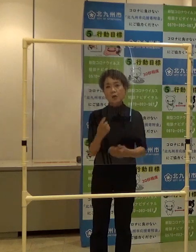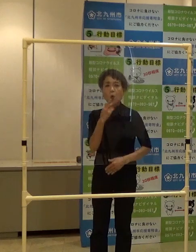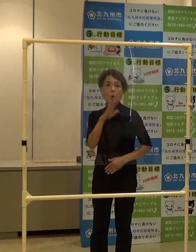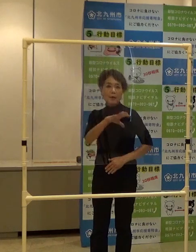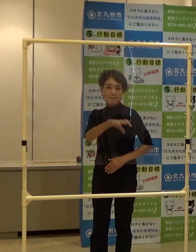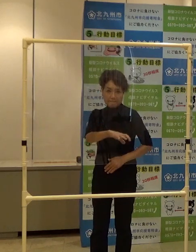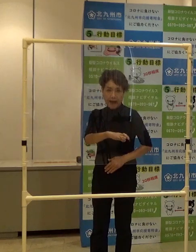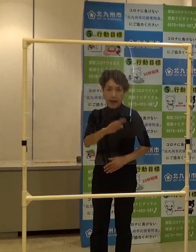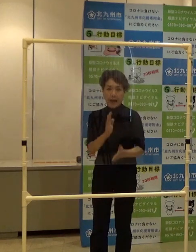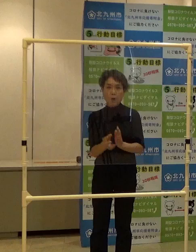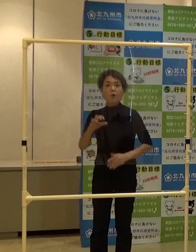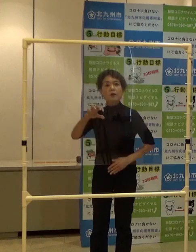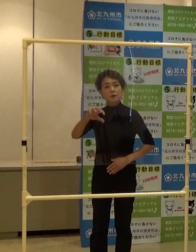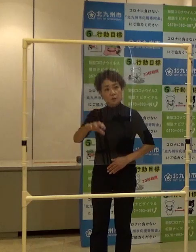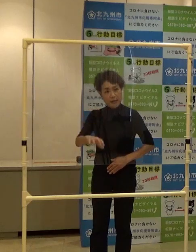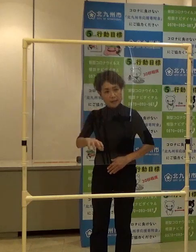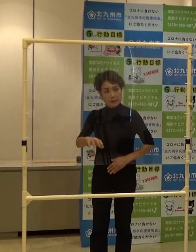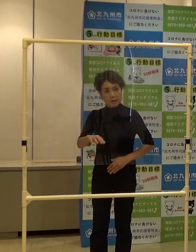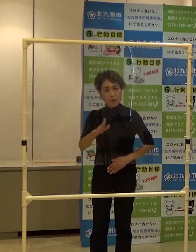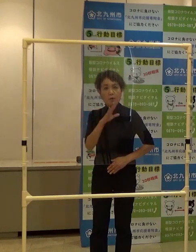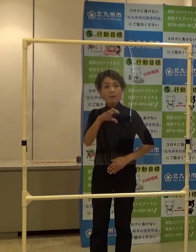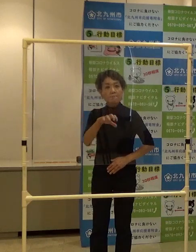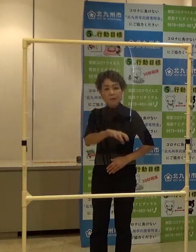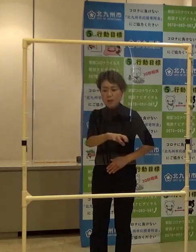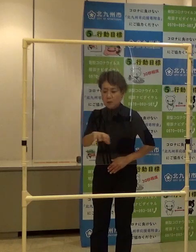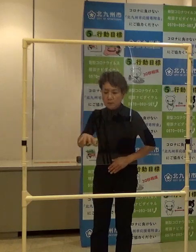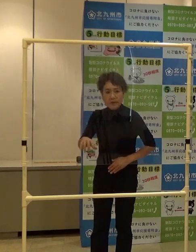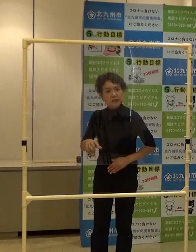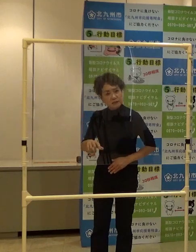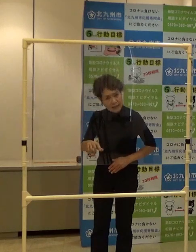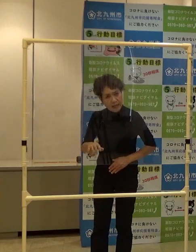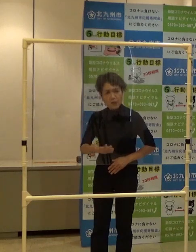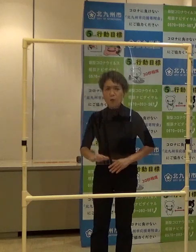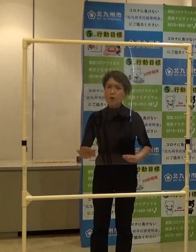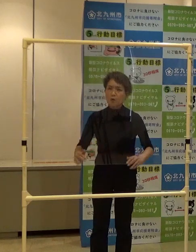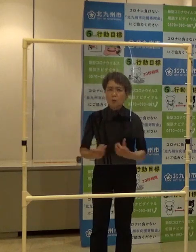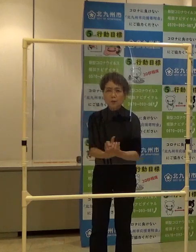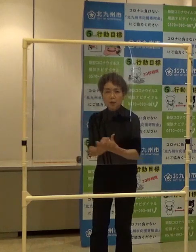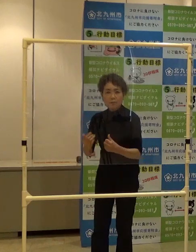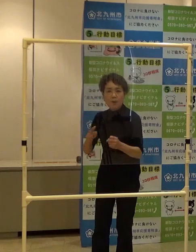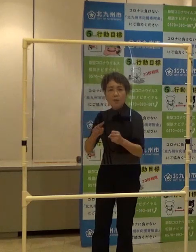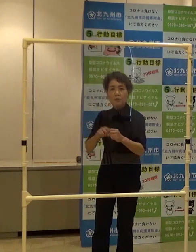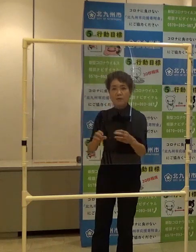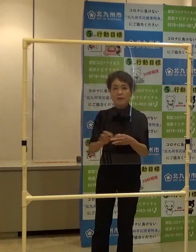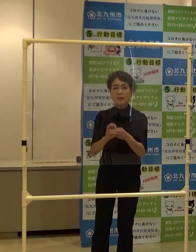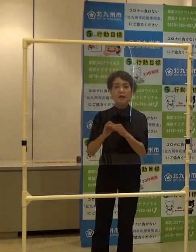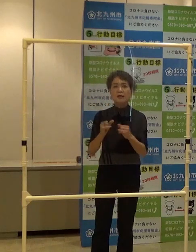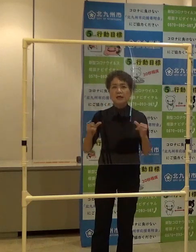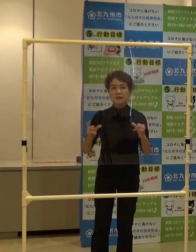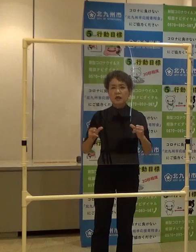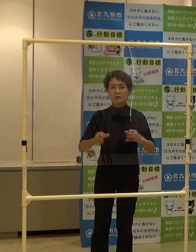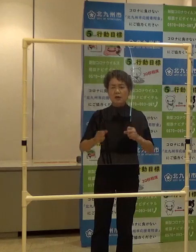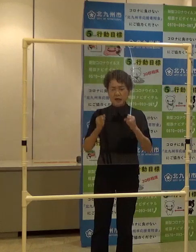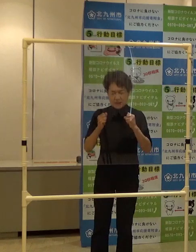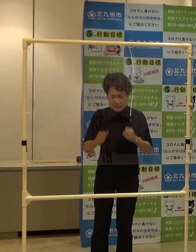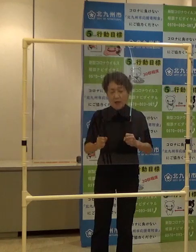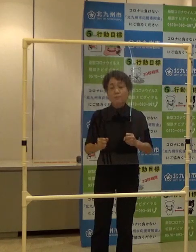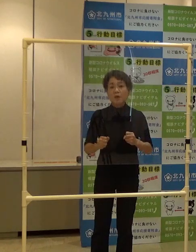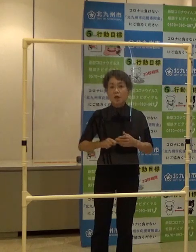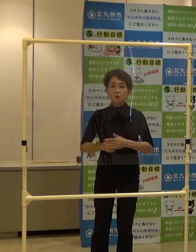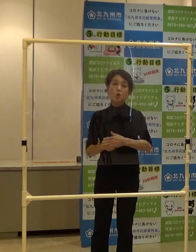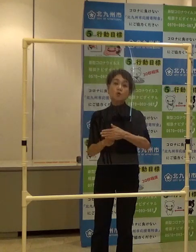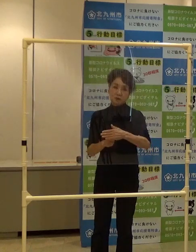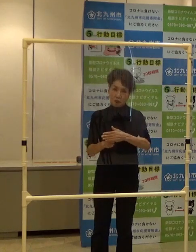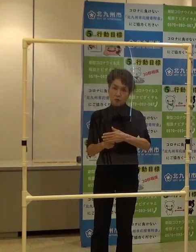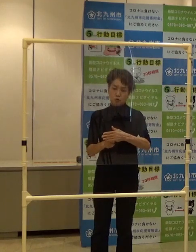は保育で幼稚園もそうでありますけれども、そこから子どもたちを守るために関係者は懸命の努力をしております。また